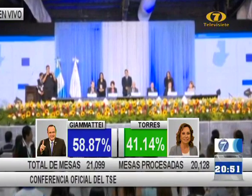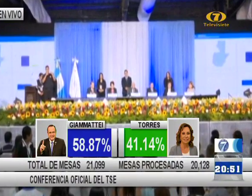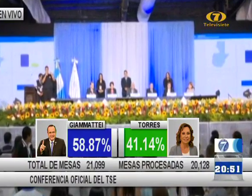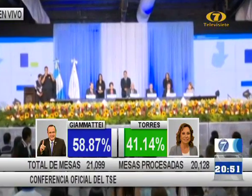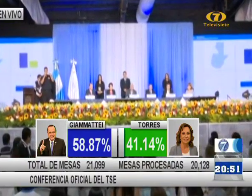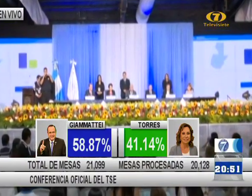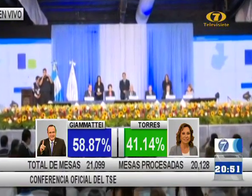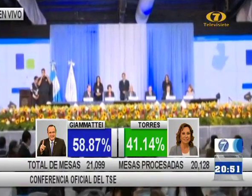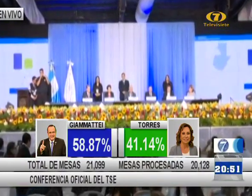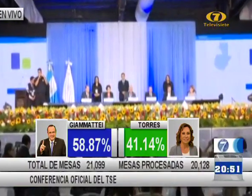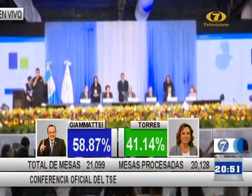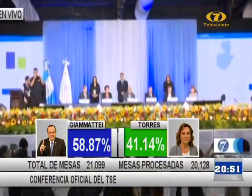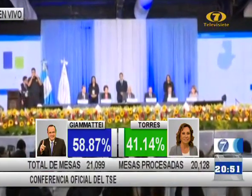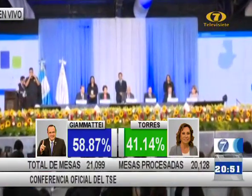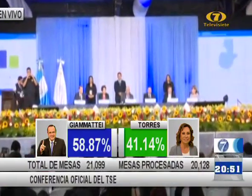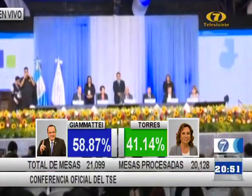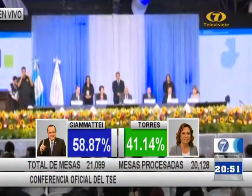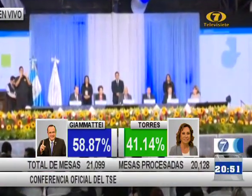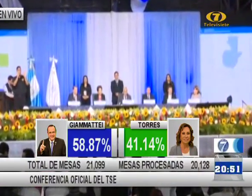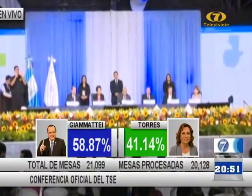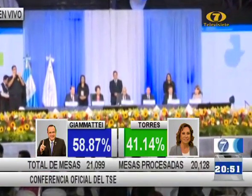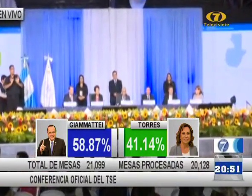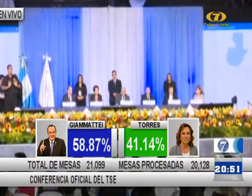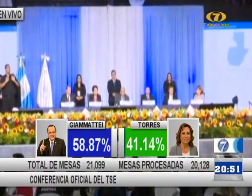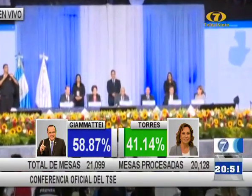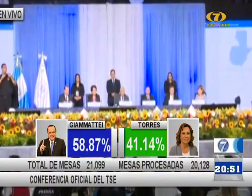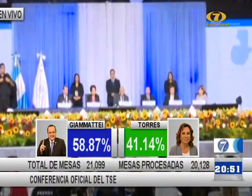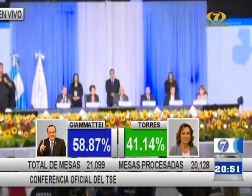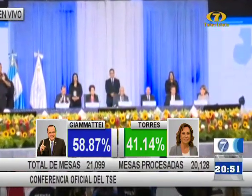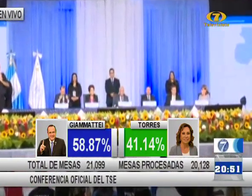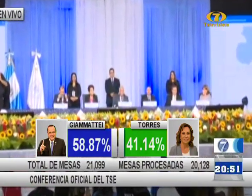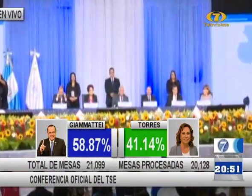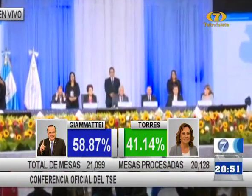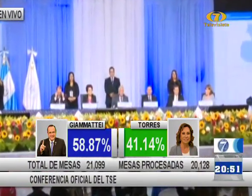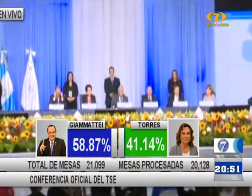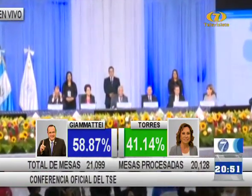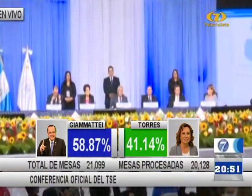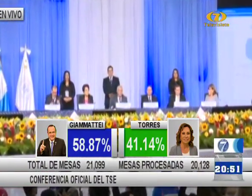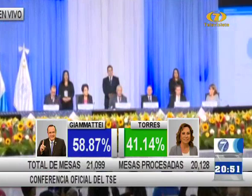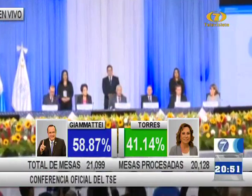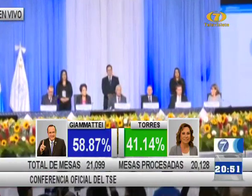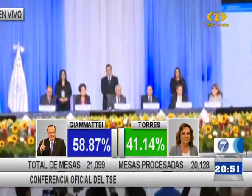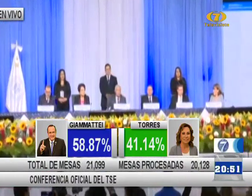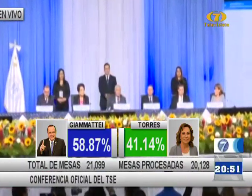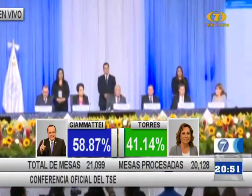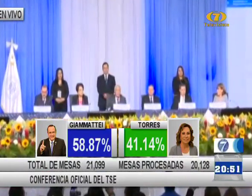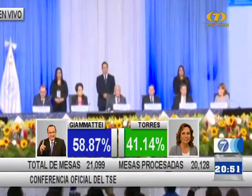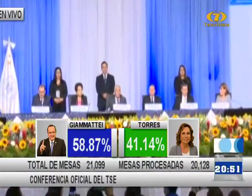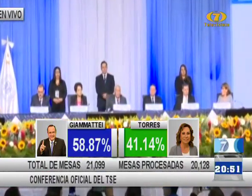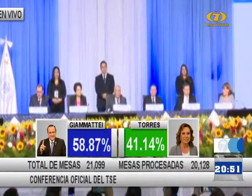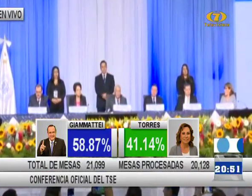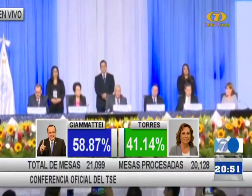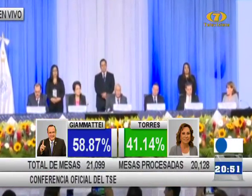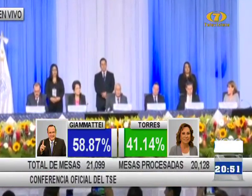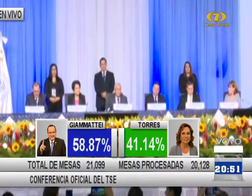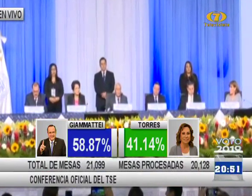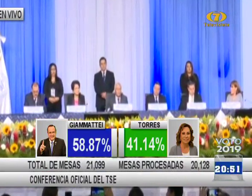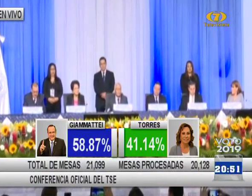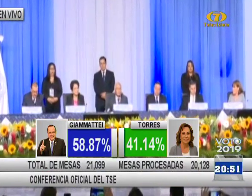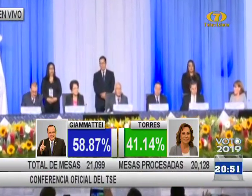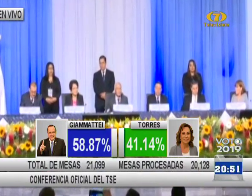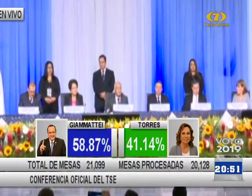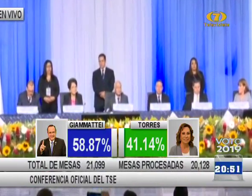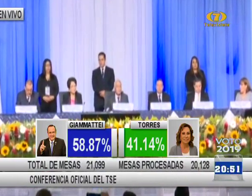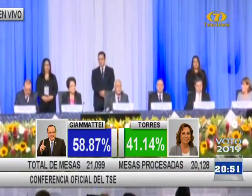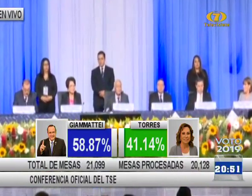datos obtenidos de la forma como lo planteó anteriormente Mirador Electoral y los que provienen de